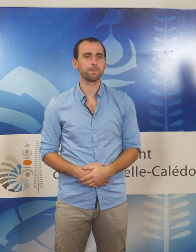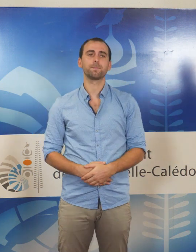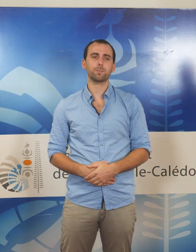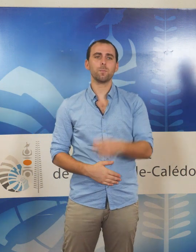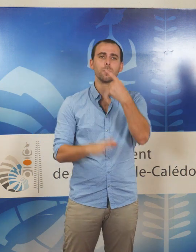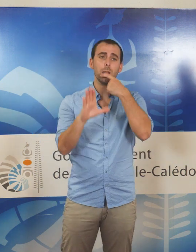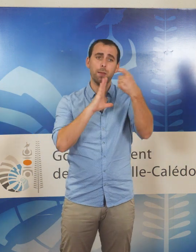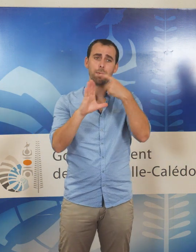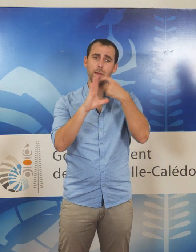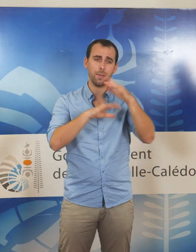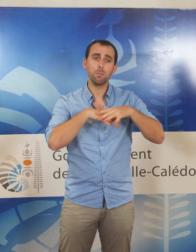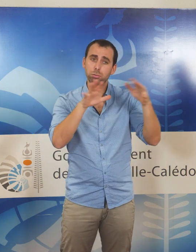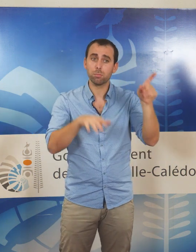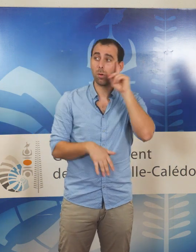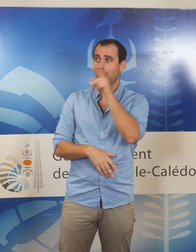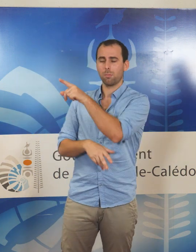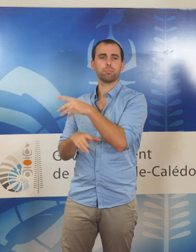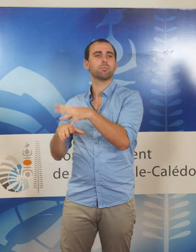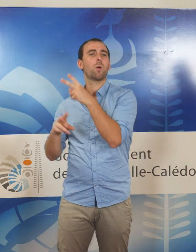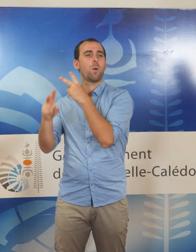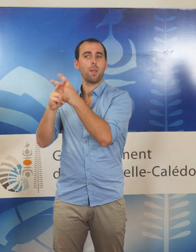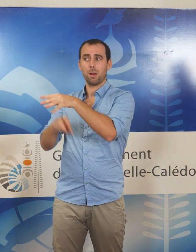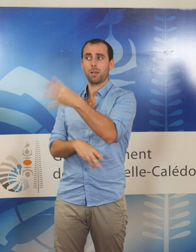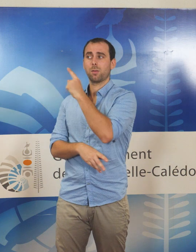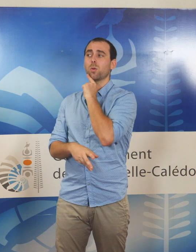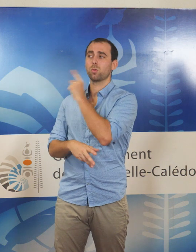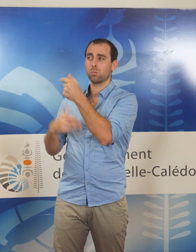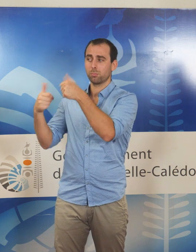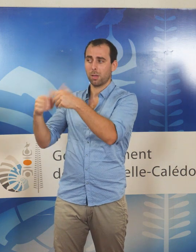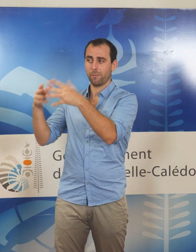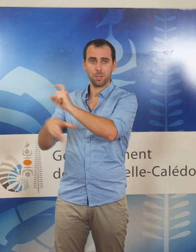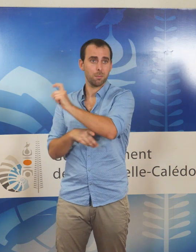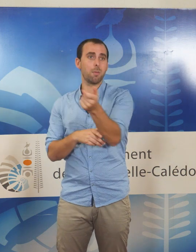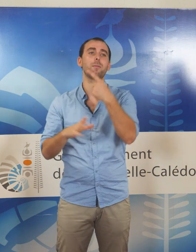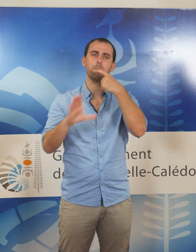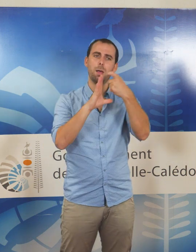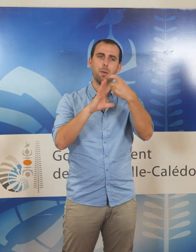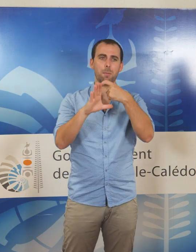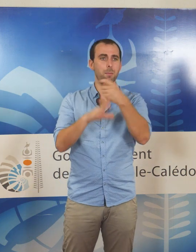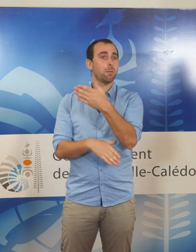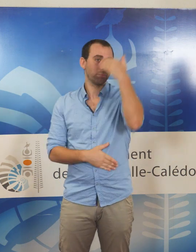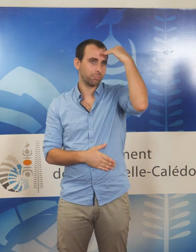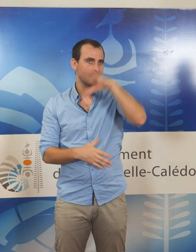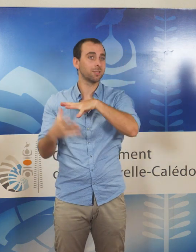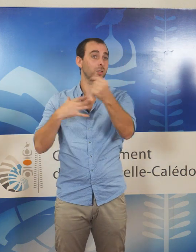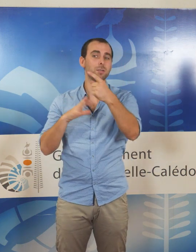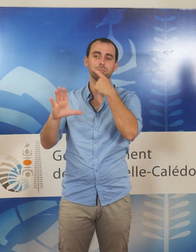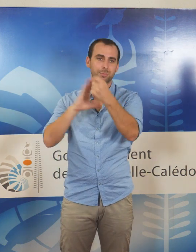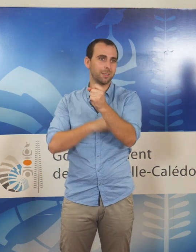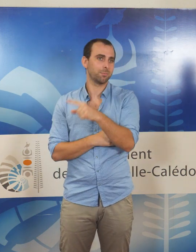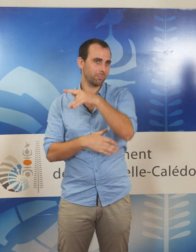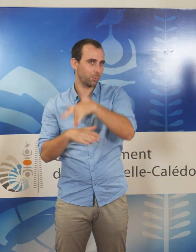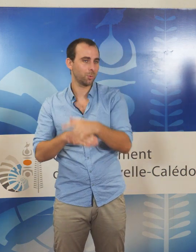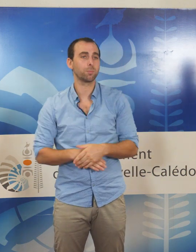la sortie de 14aine des hôtels, où il y a un test systématique qui est réalisé à la sortie de ces personnes. Ensuite, vous faites une comparaison